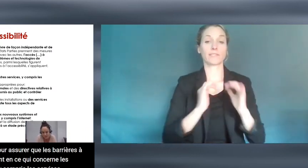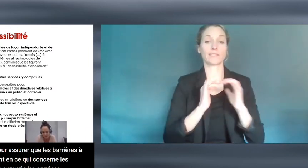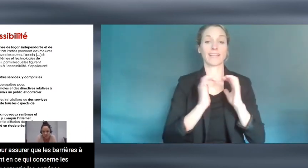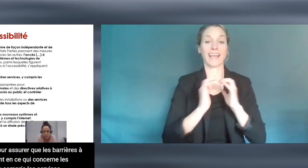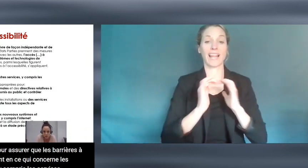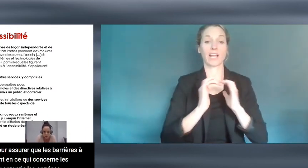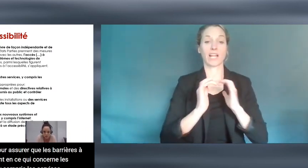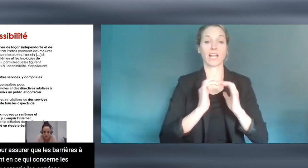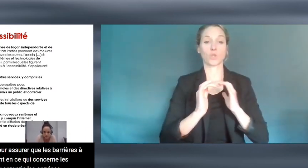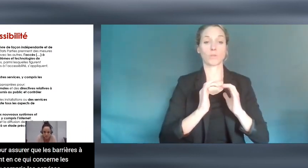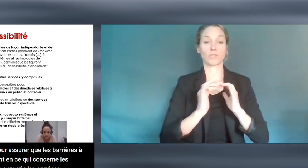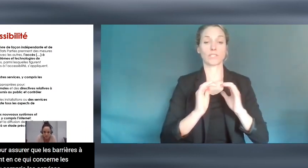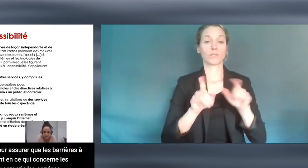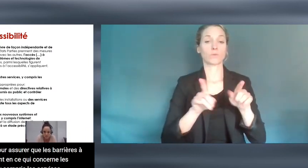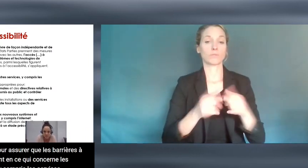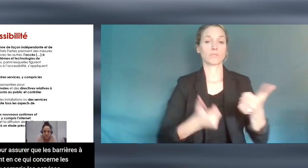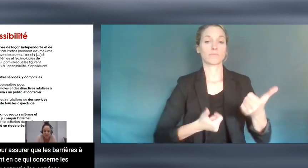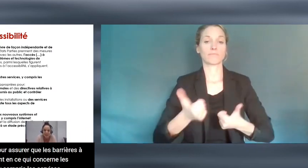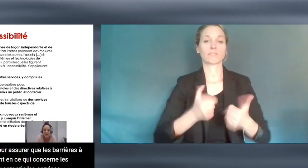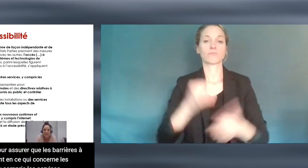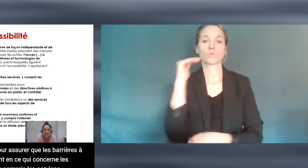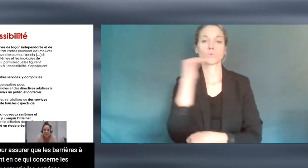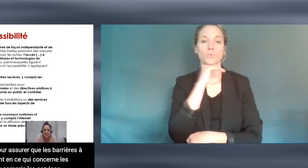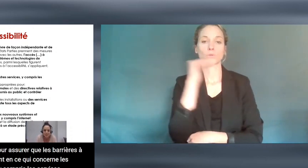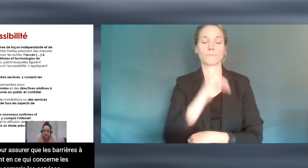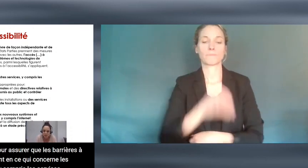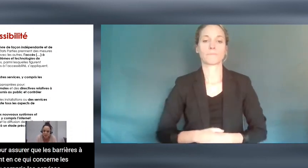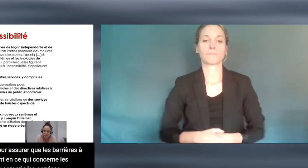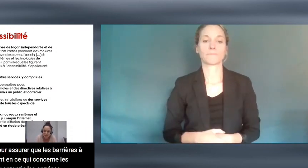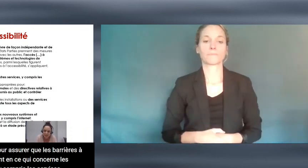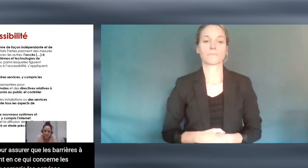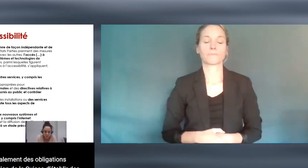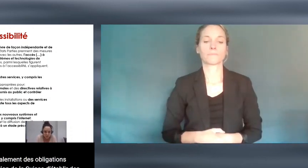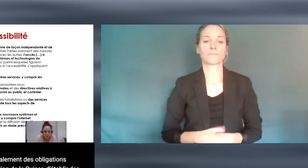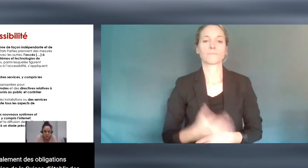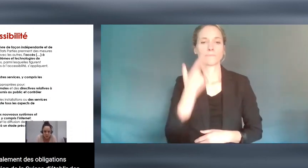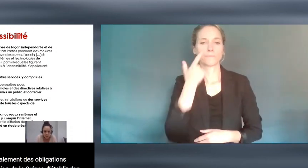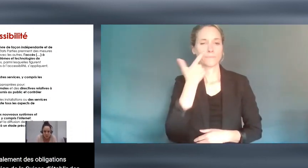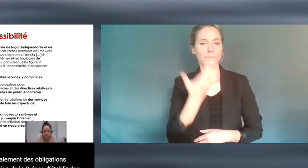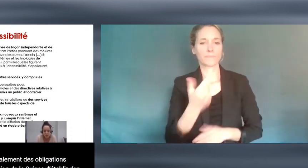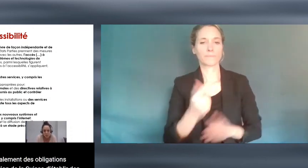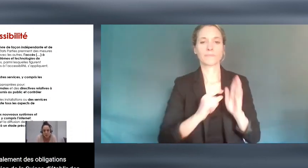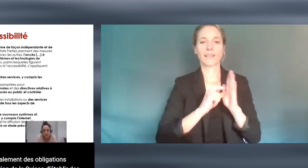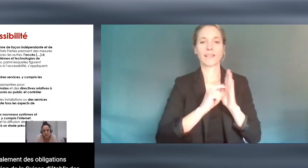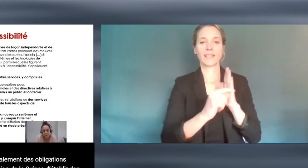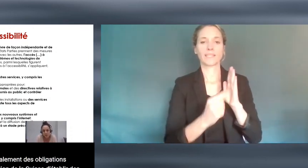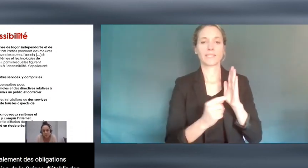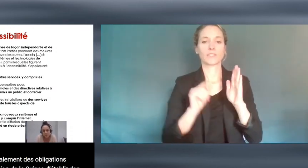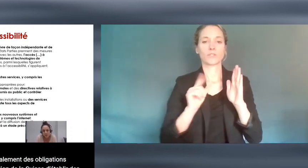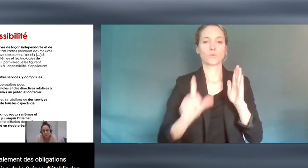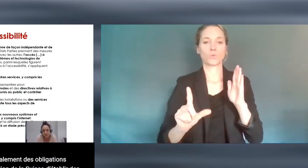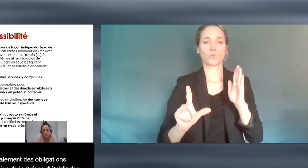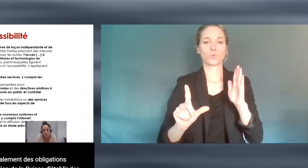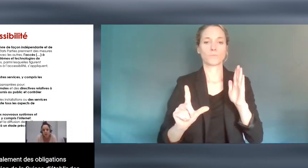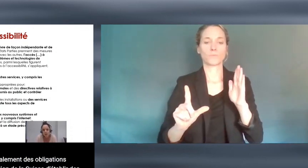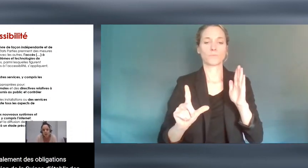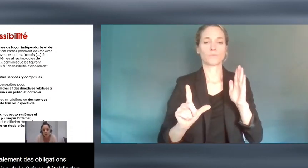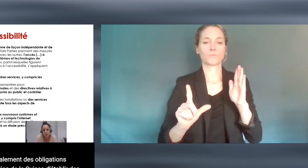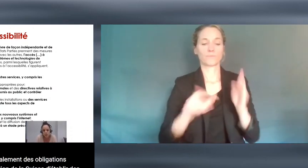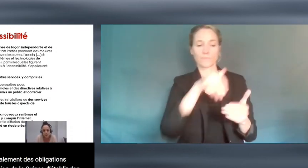et les services d'urgence. Si vous regardez l'alinéa 2, qui comporte également des